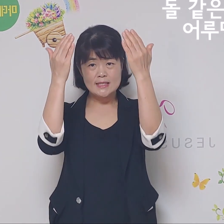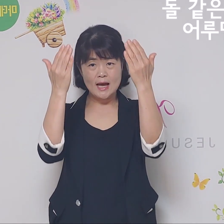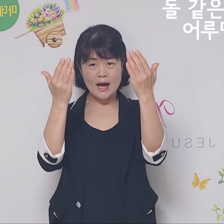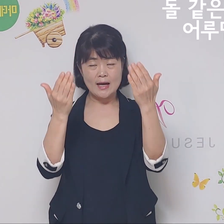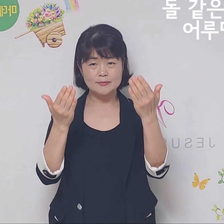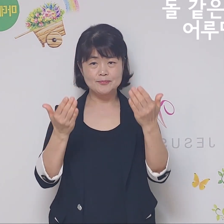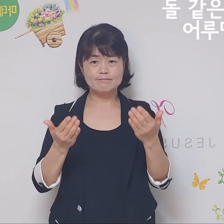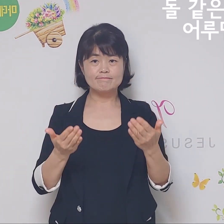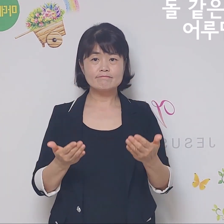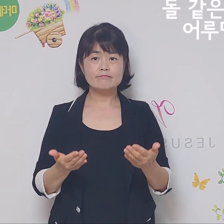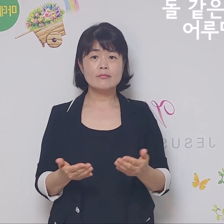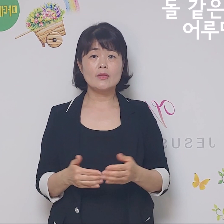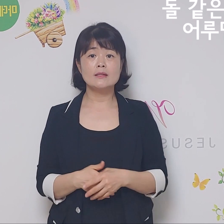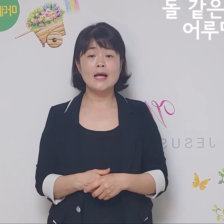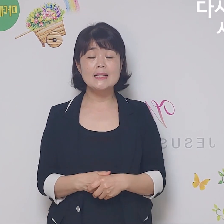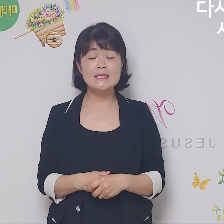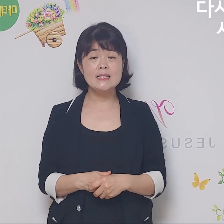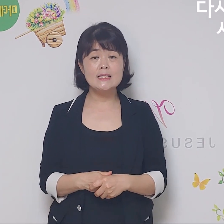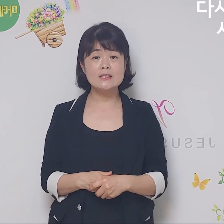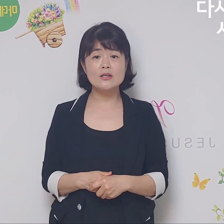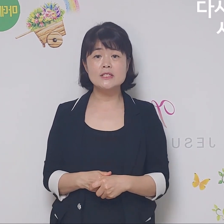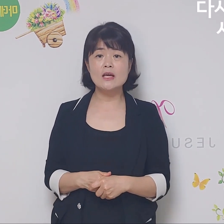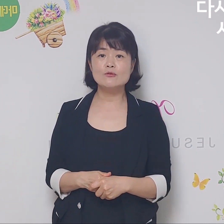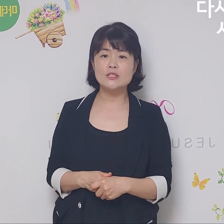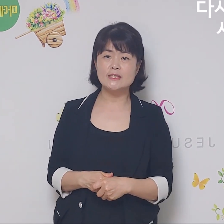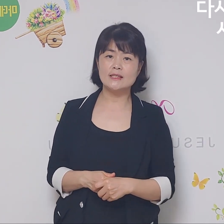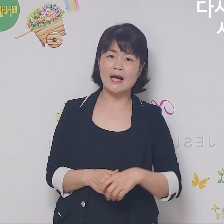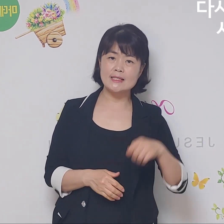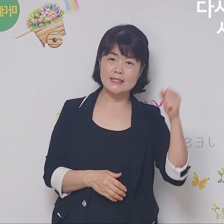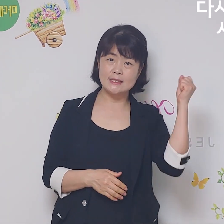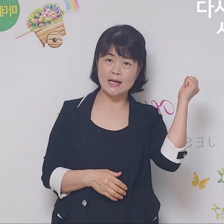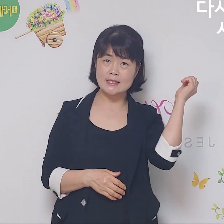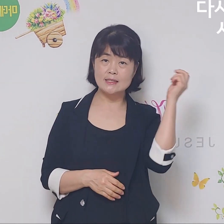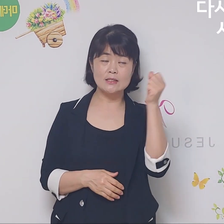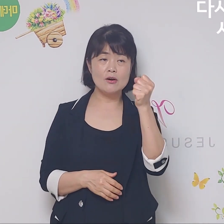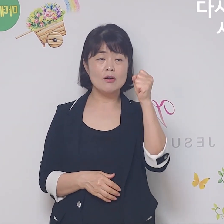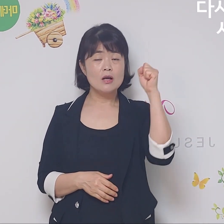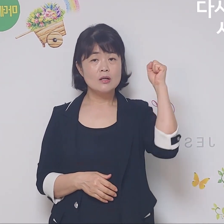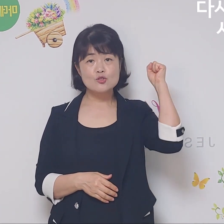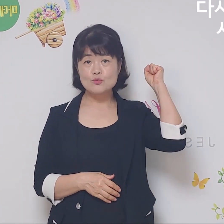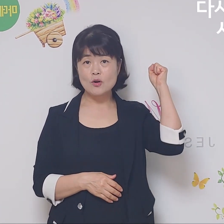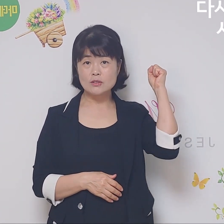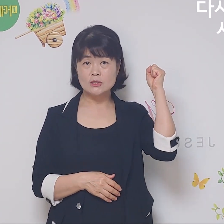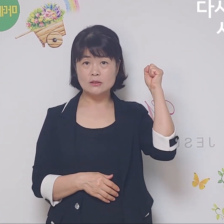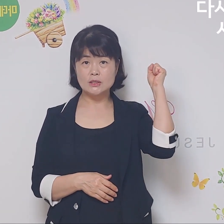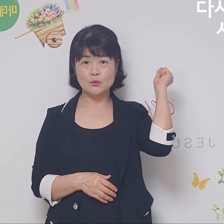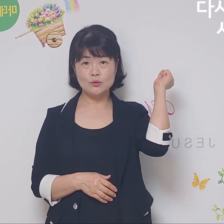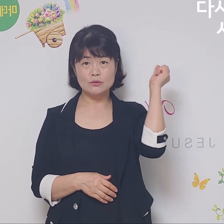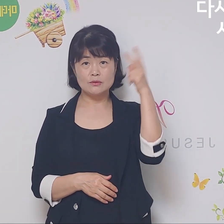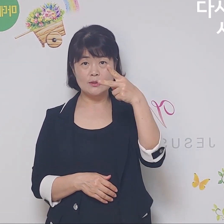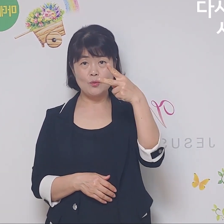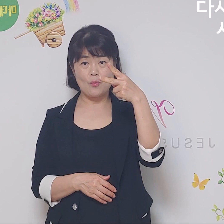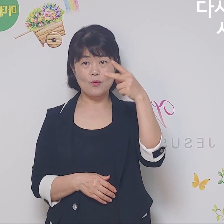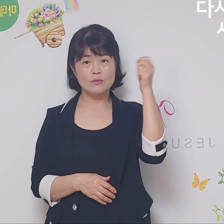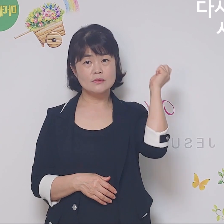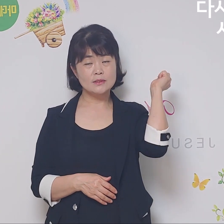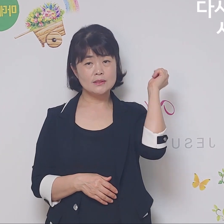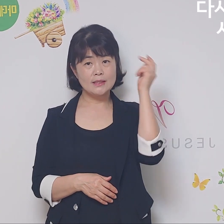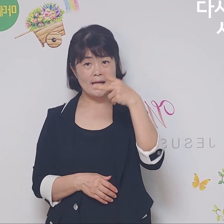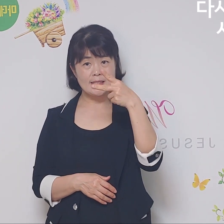어루만지사. 다시 일으켜 세우신 다시는요, 주먹을 넣으시고 또